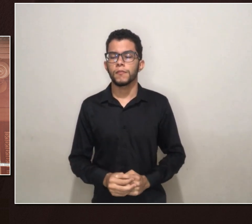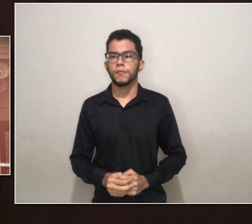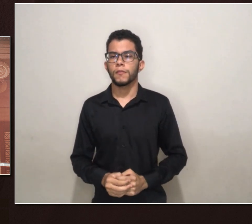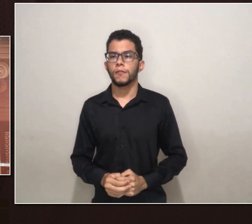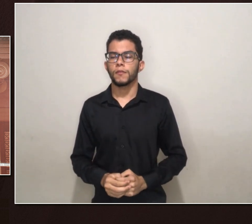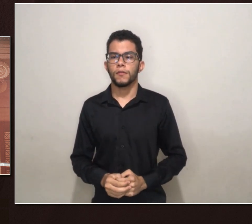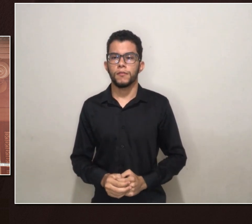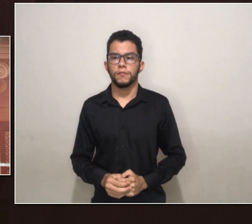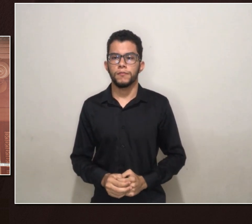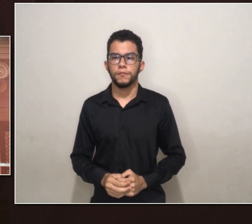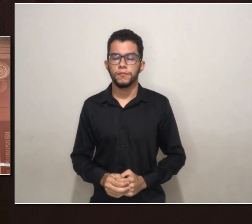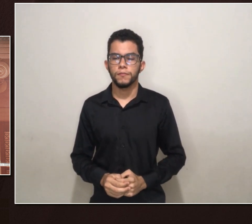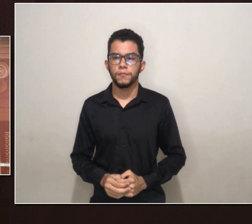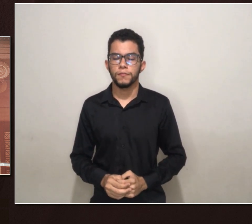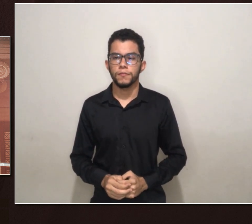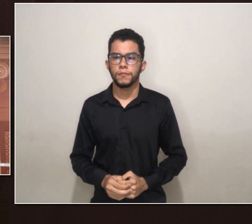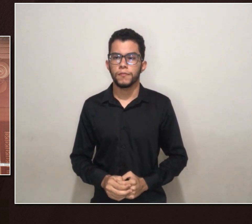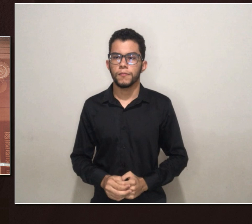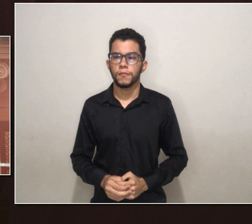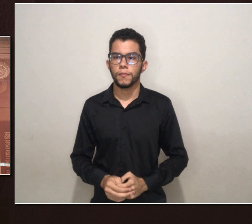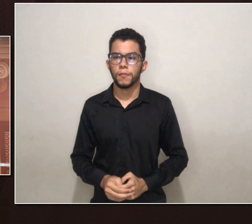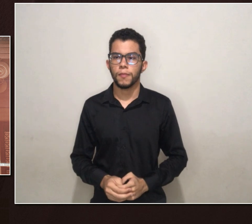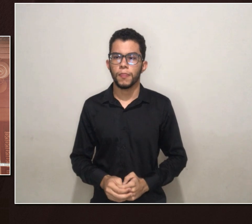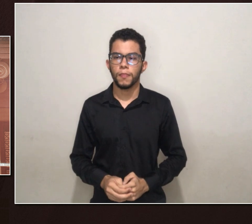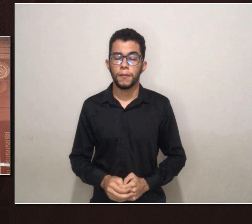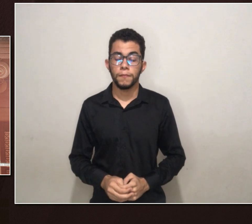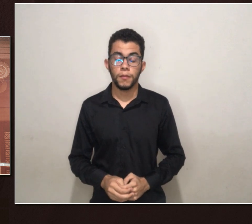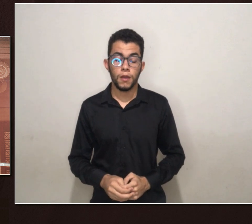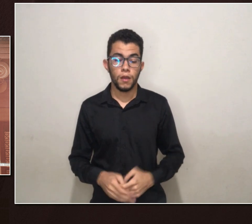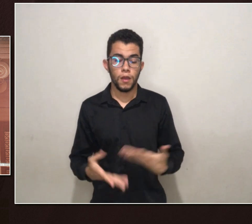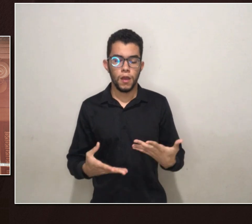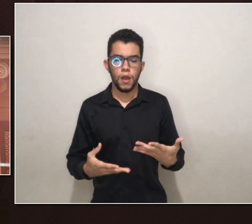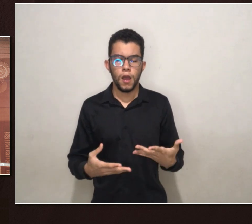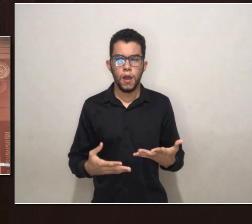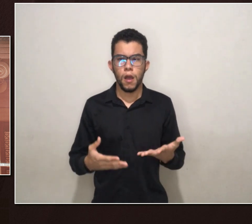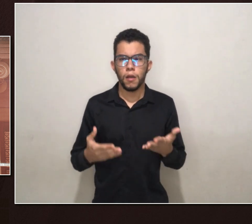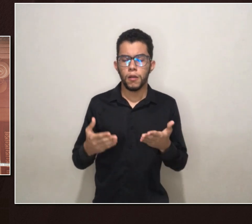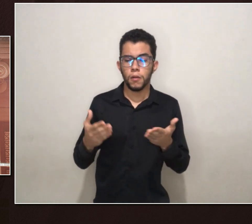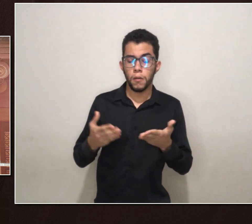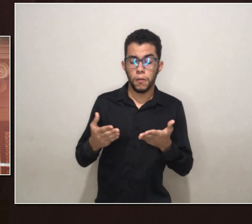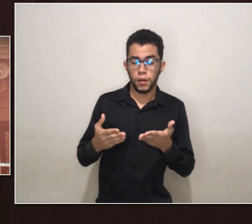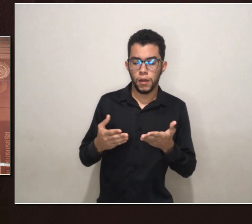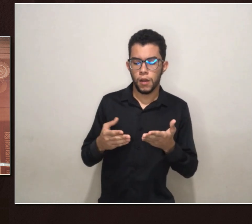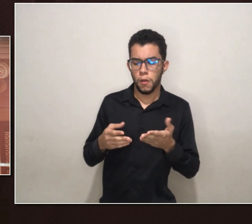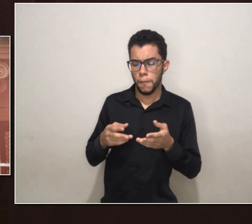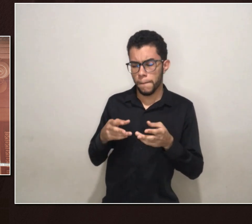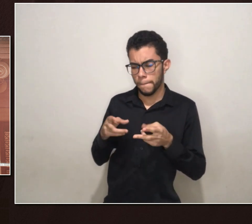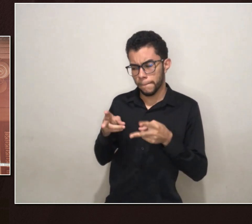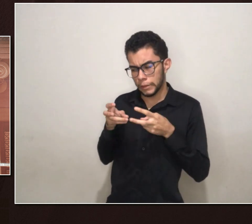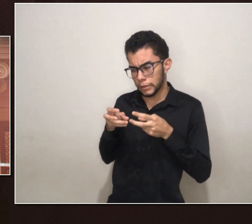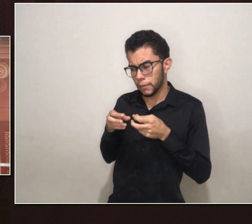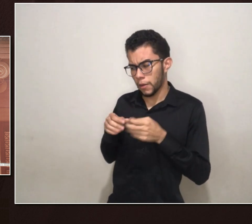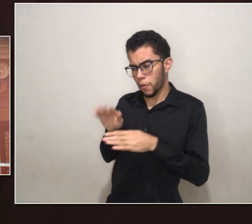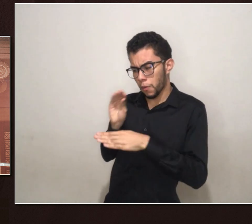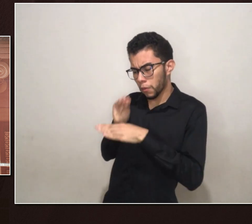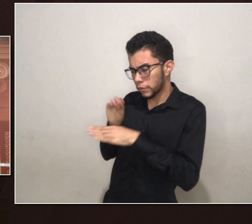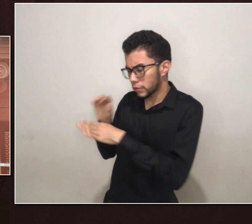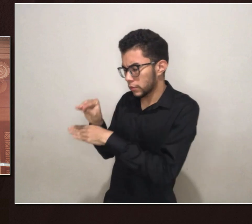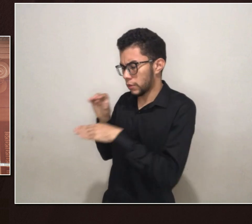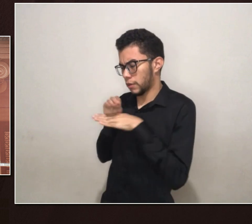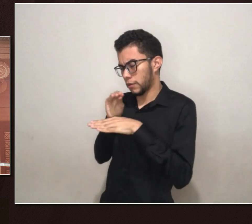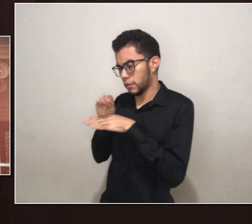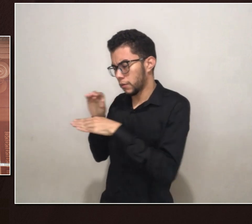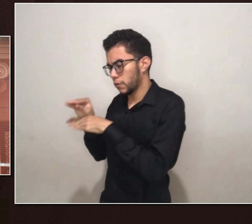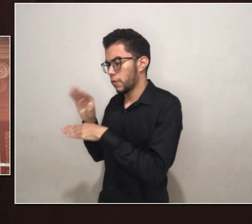o intuito da presente admoestação visa ao amor. Irmãos,